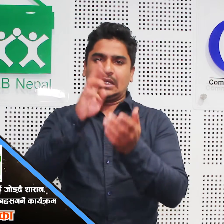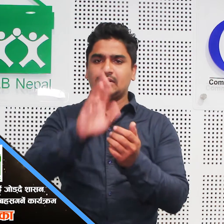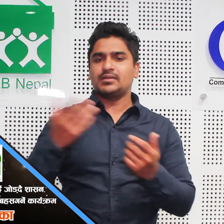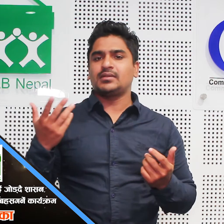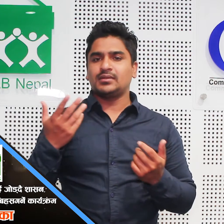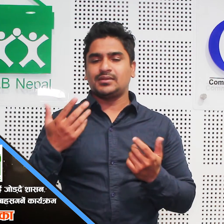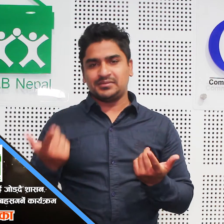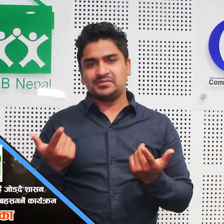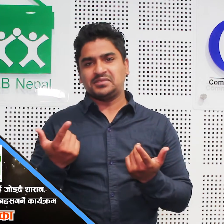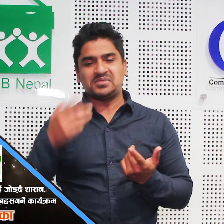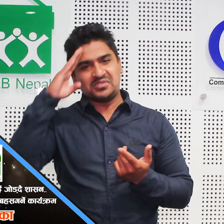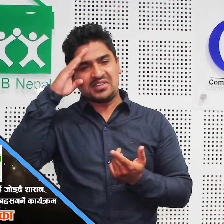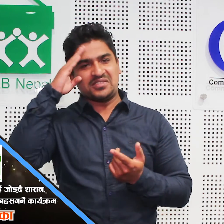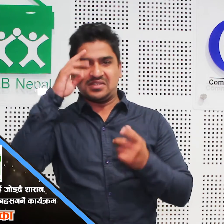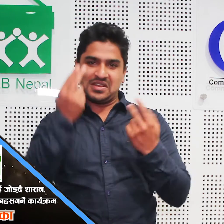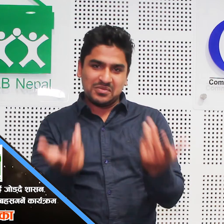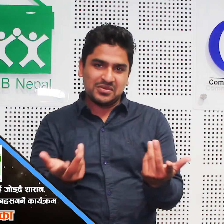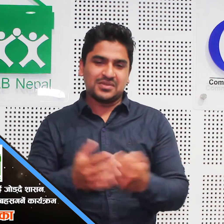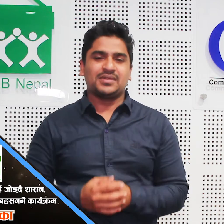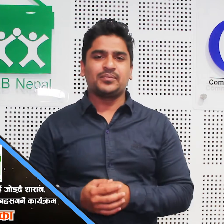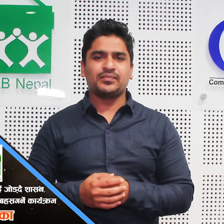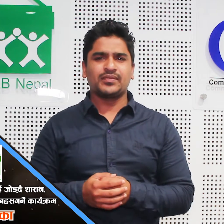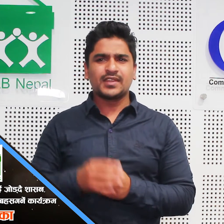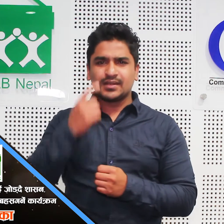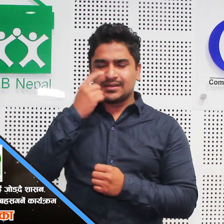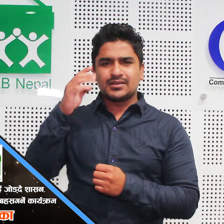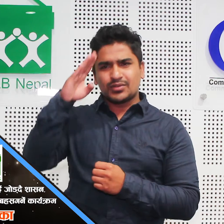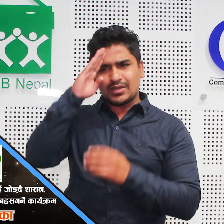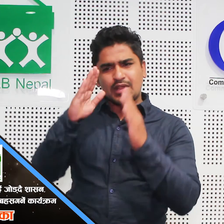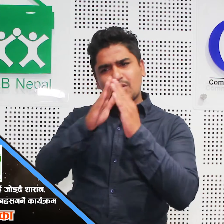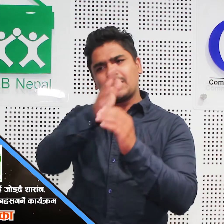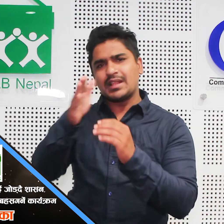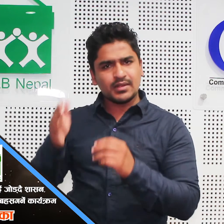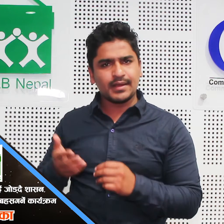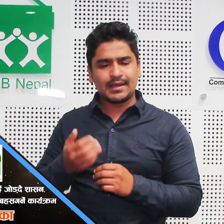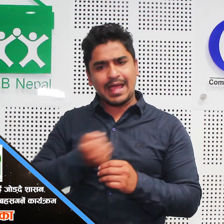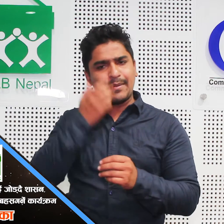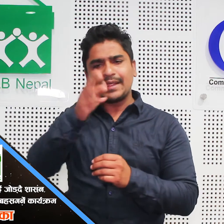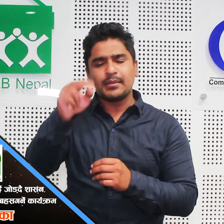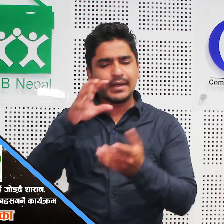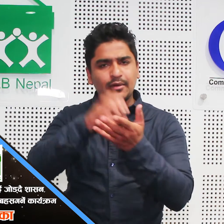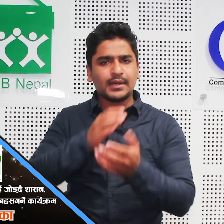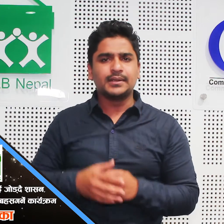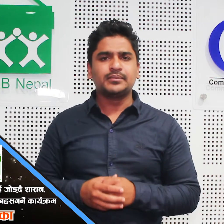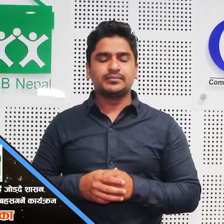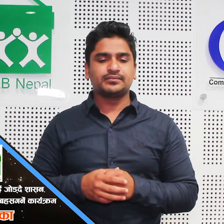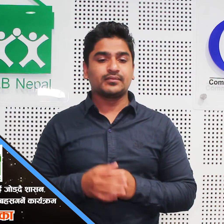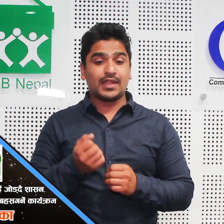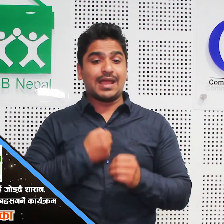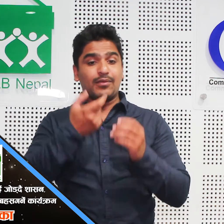अब सरकार सरकारै भइहाल्यो. अनि सरकार घर घरमै आउँछ त, आफै जानु पर्यो नि ठाउँमा. आफ्नो गाउँठाउँमा कसले